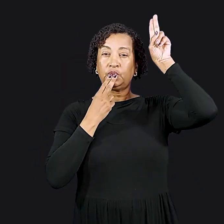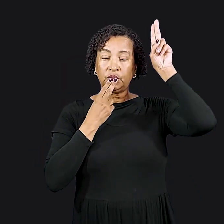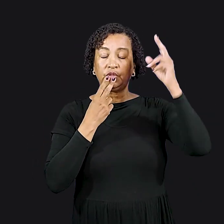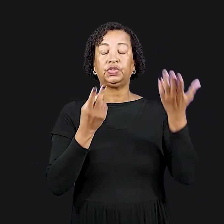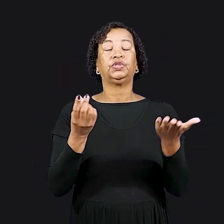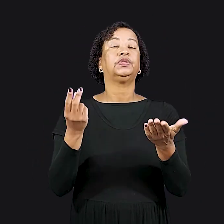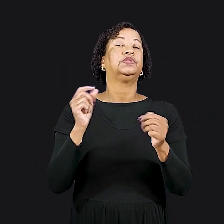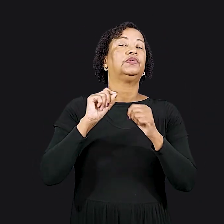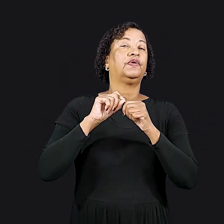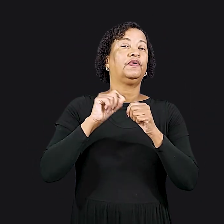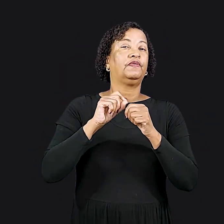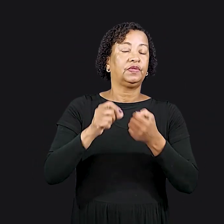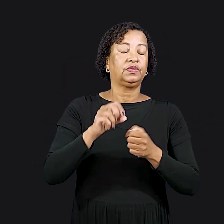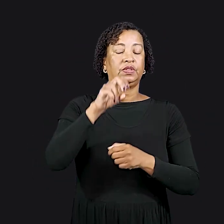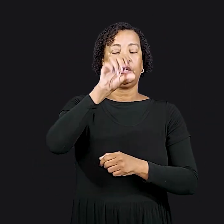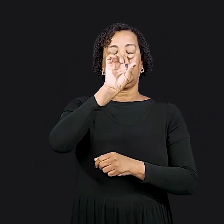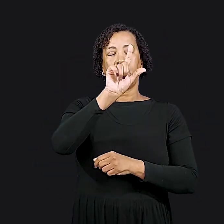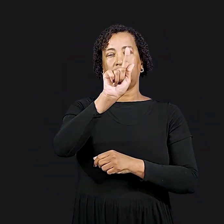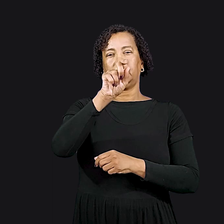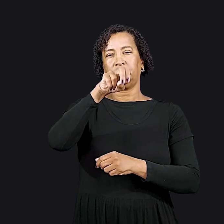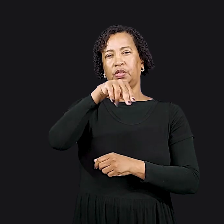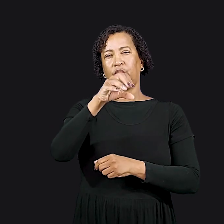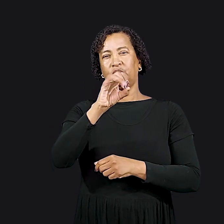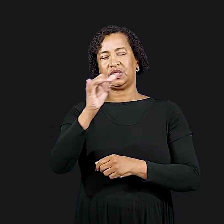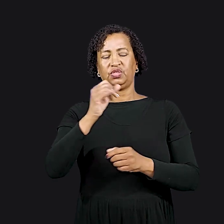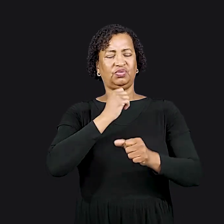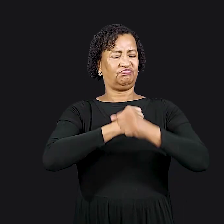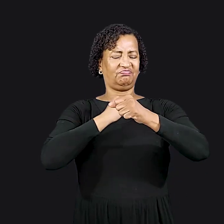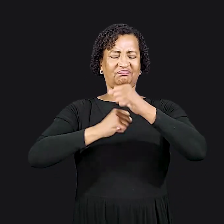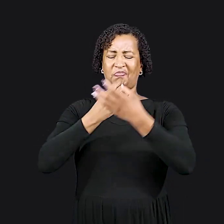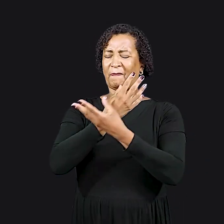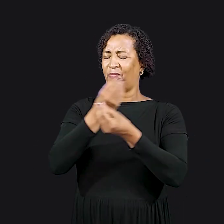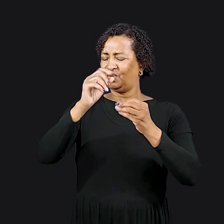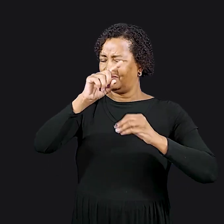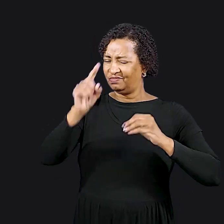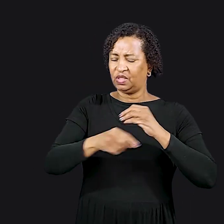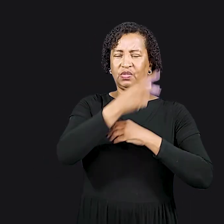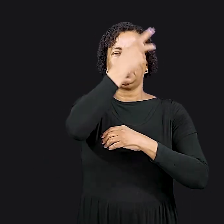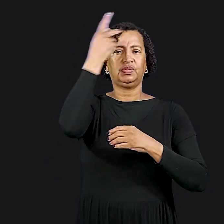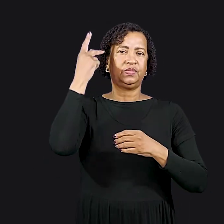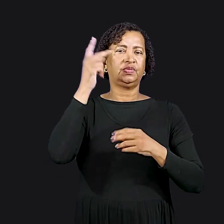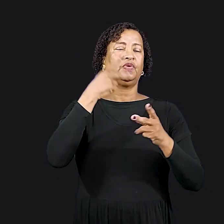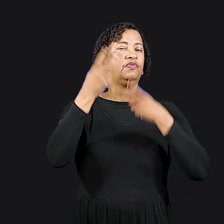teriam cometido o genocídio de mais do que aqueles milhões de pessoas. Mais uma vez